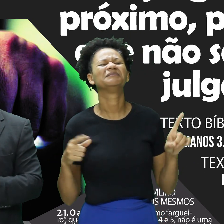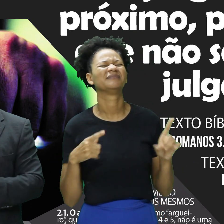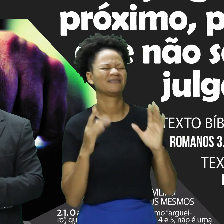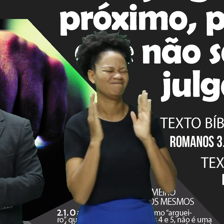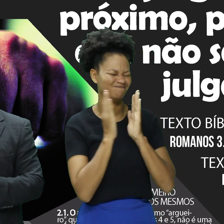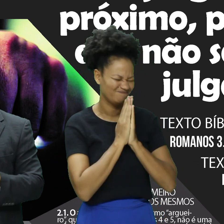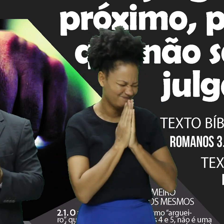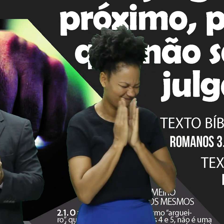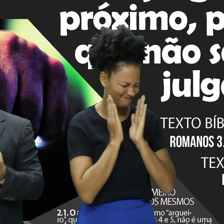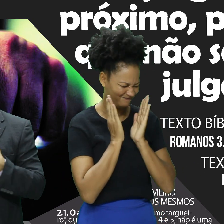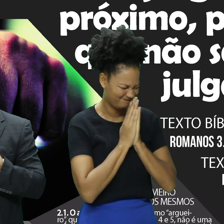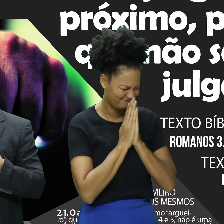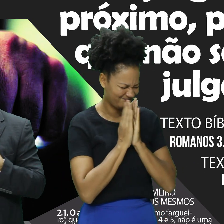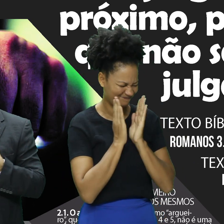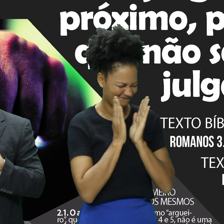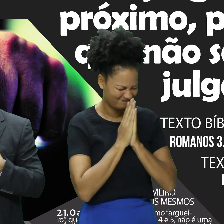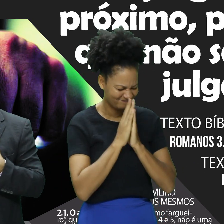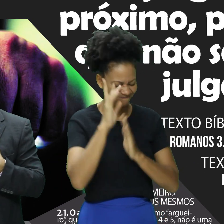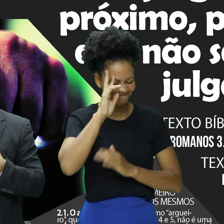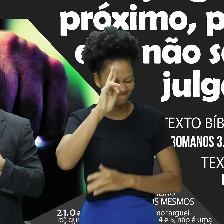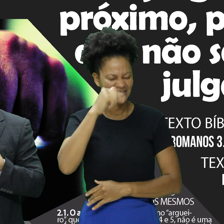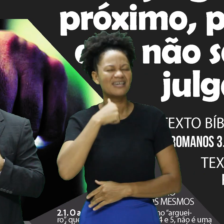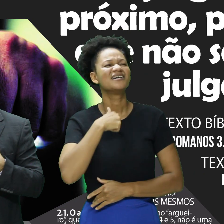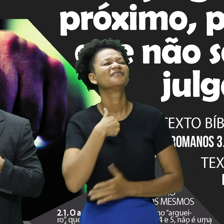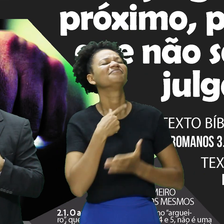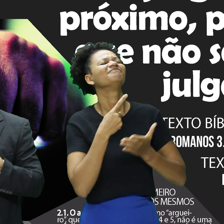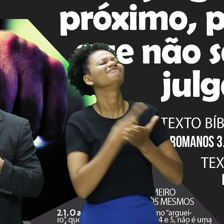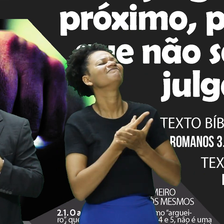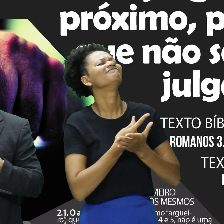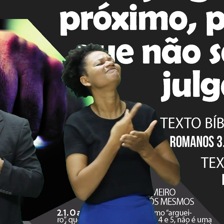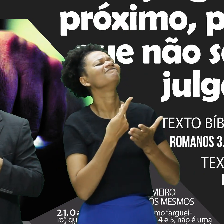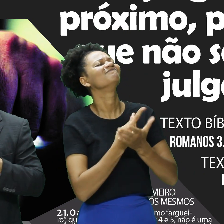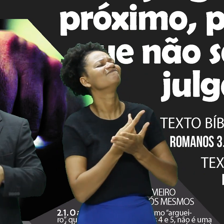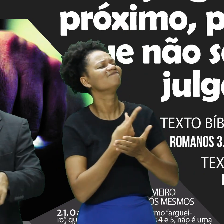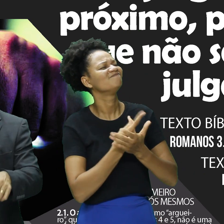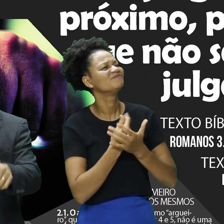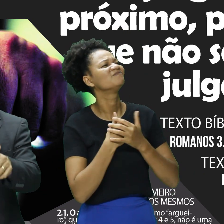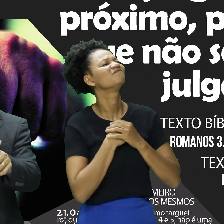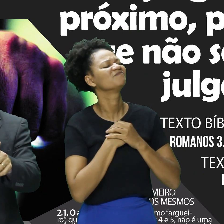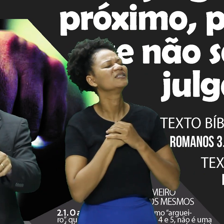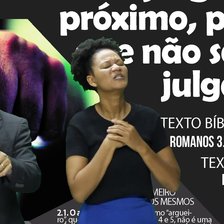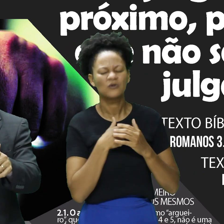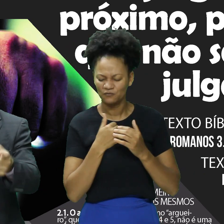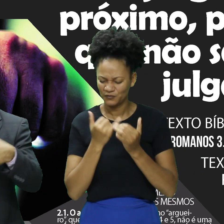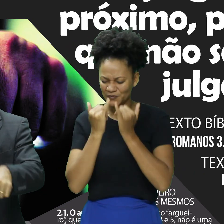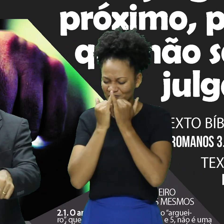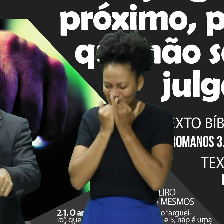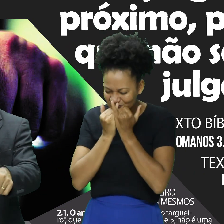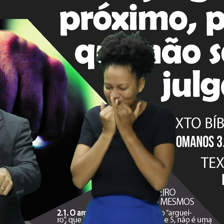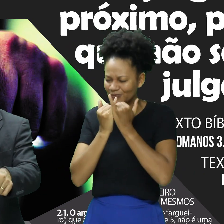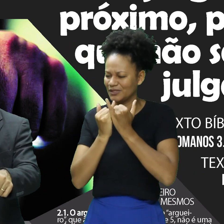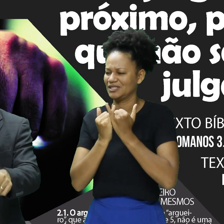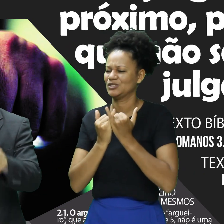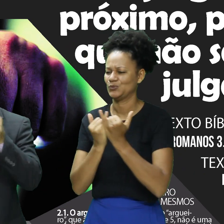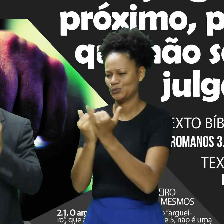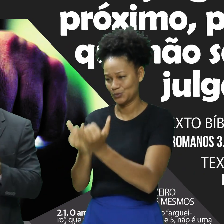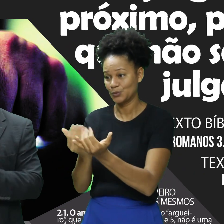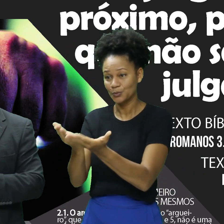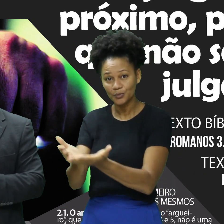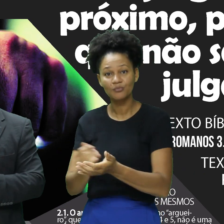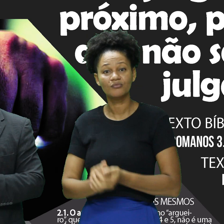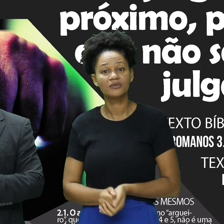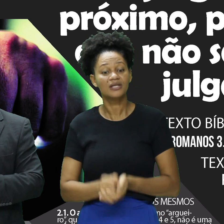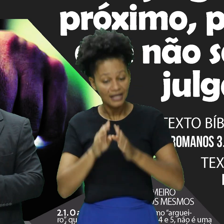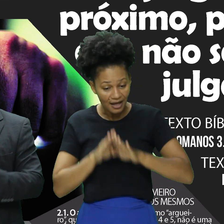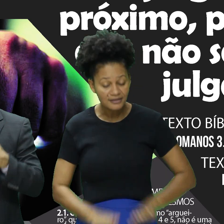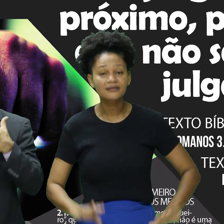ao Senhor e pedi: Senhor, eu errei, Senhor, e eu vou pedir desculpa a ela, eu vou me retratar com ela. E assim